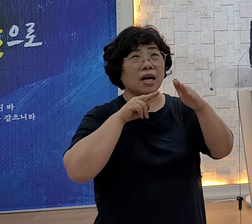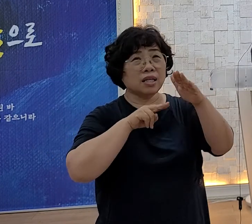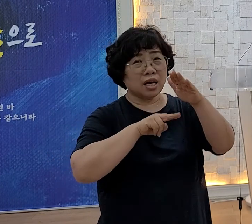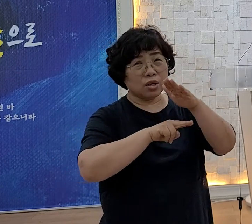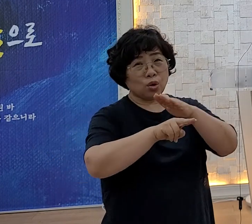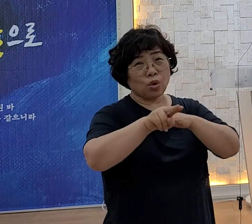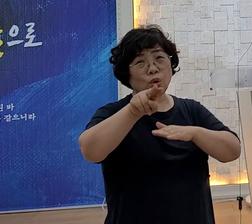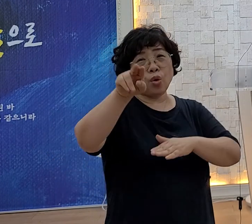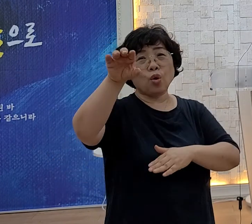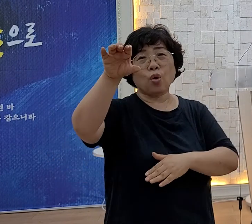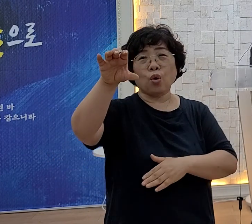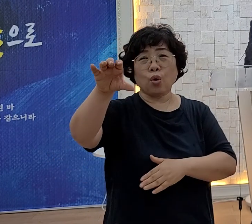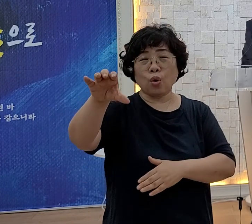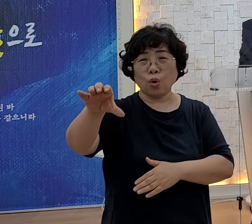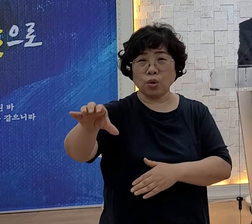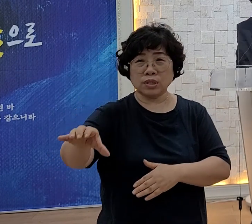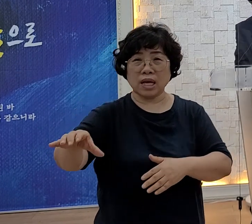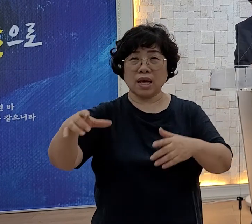나의